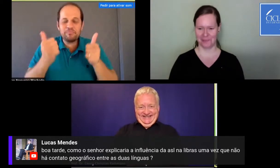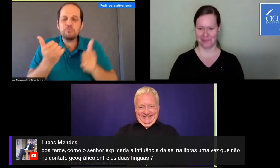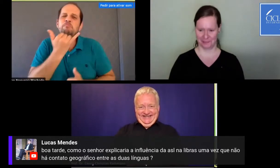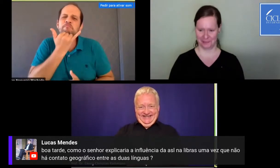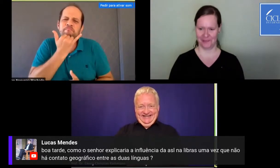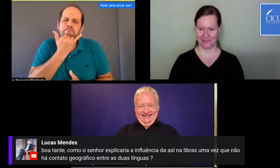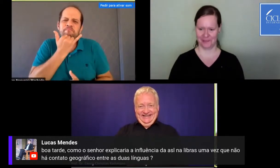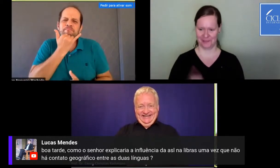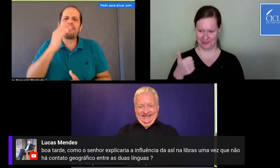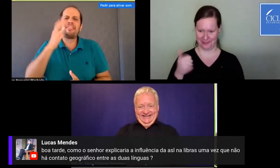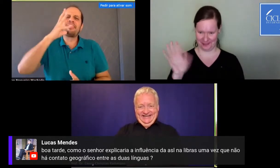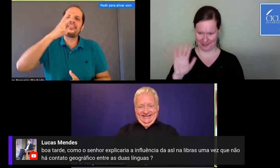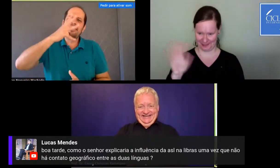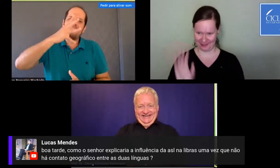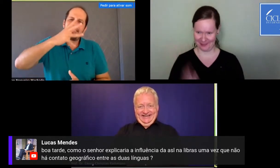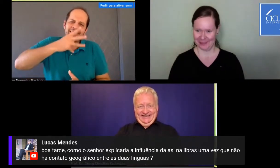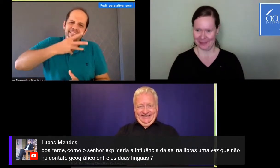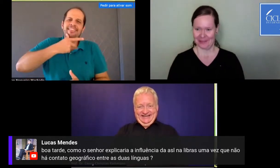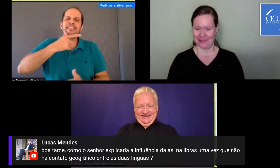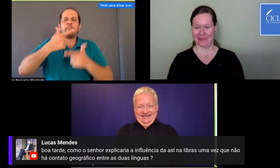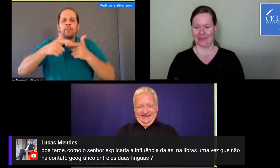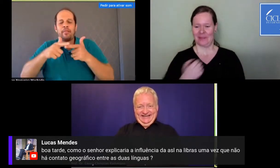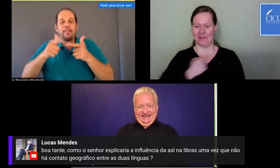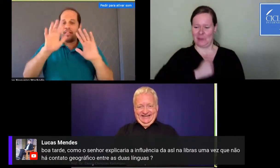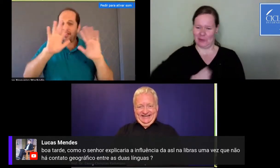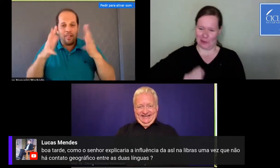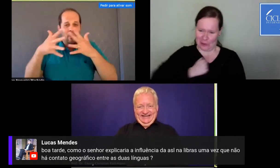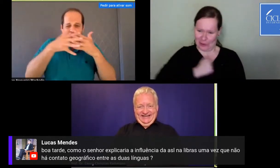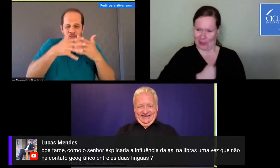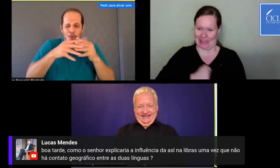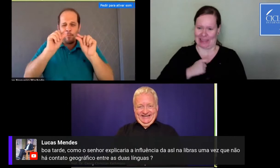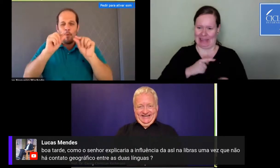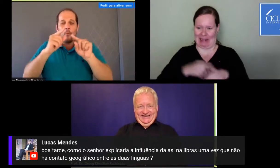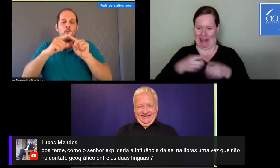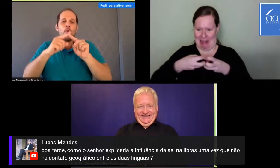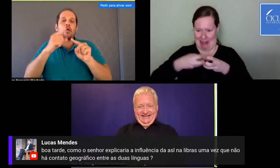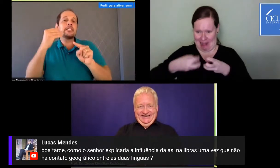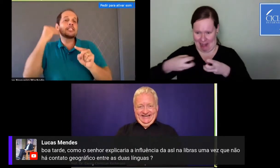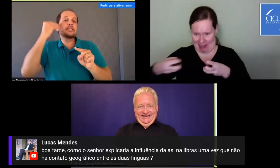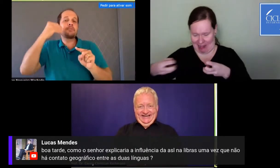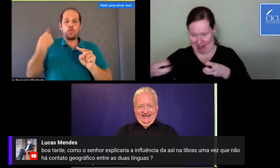Bom, gente, eu queria pedir desculpa por